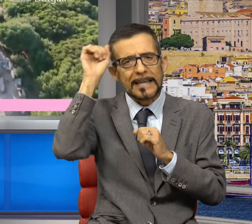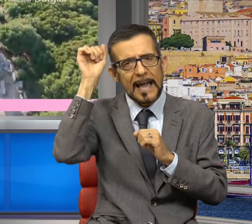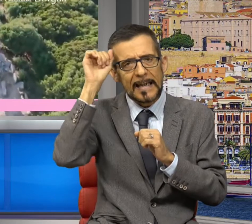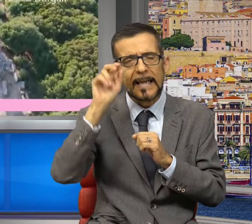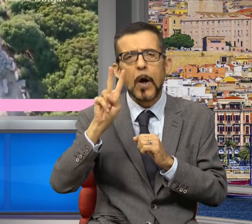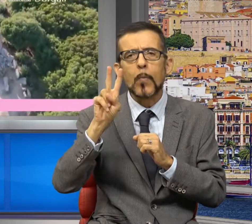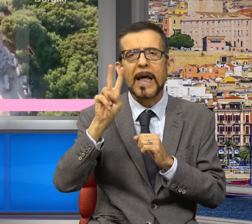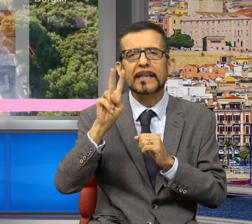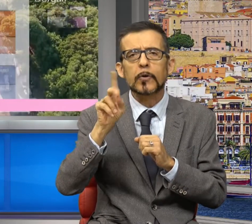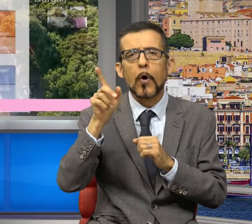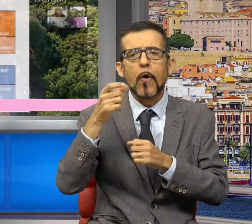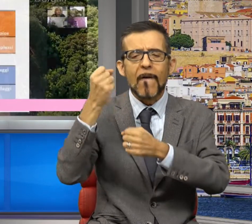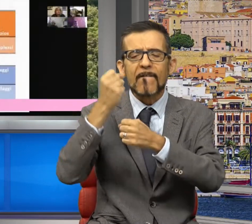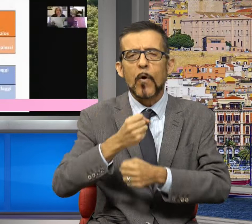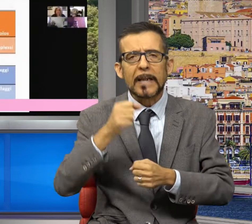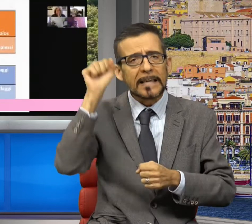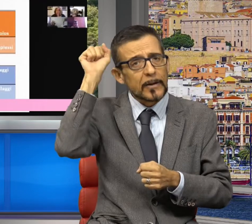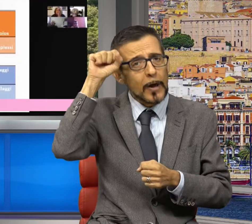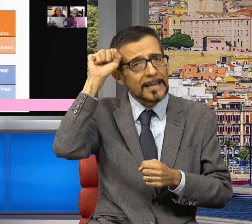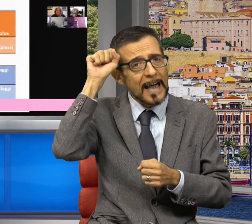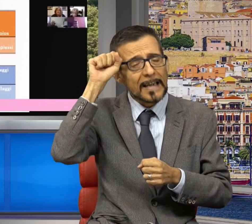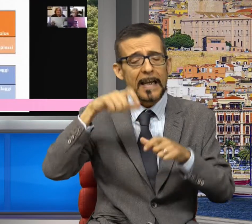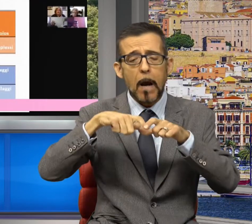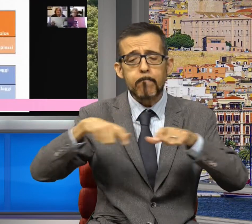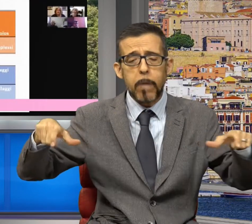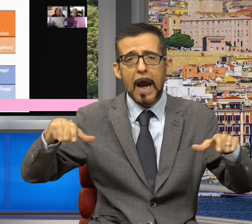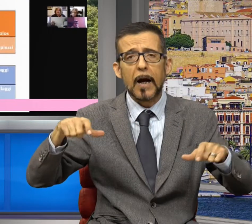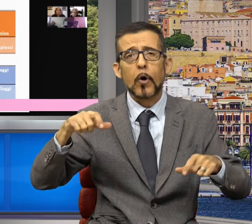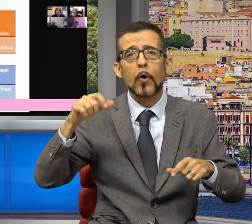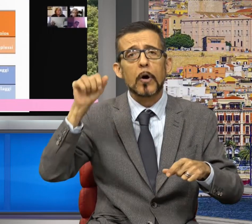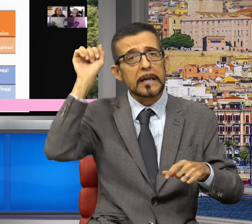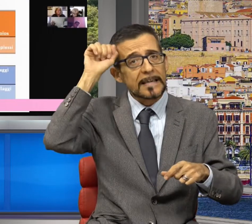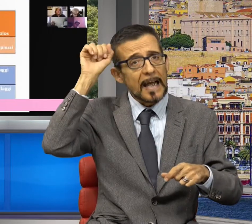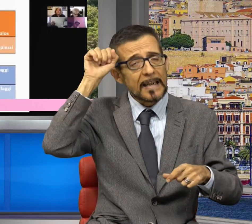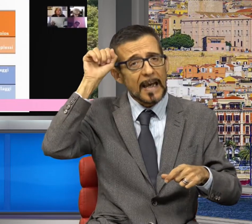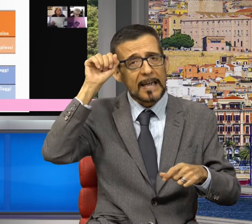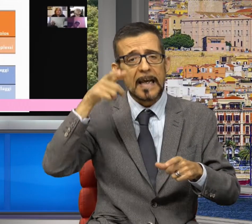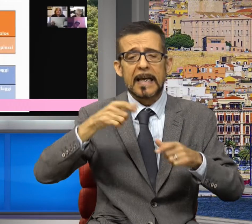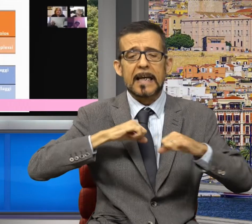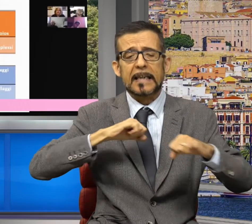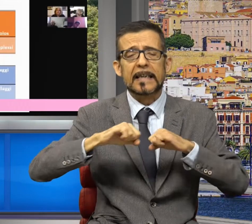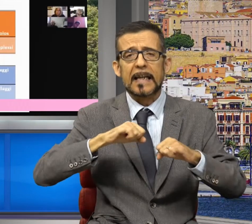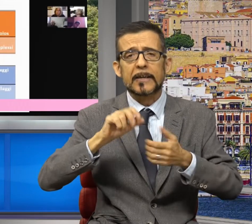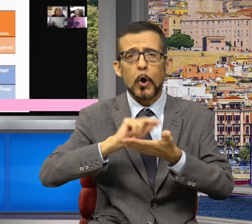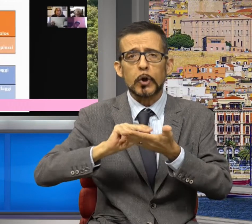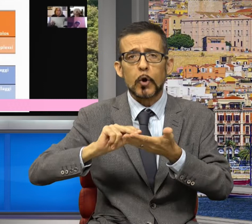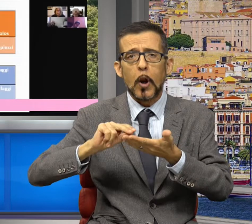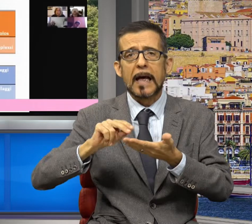la Fondazione di Sardegna e il Banco di Sardegna, oltre alla Direzione Scolastica Regionale e l'Assessorato Regionale della